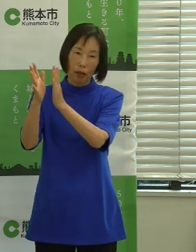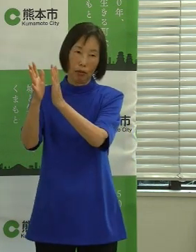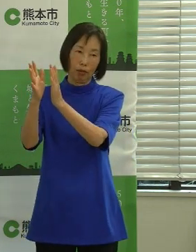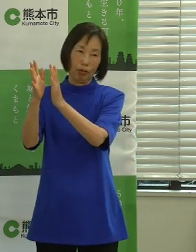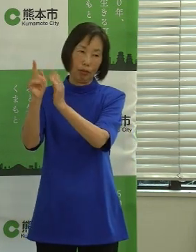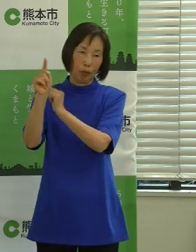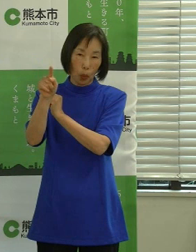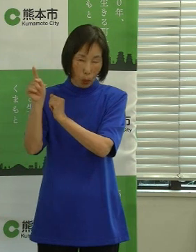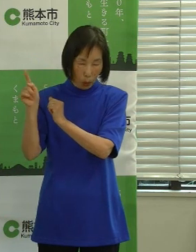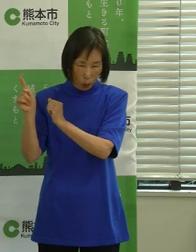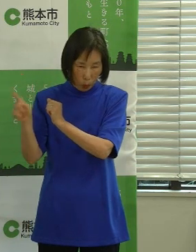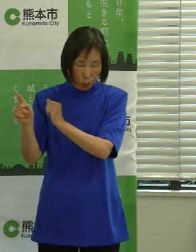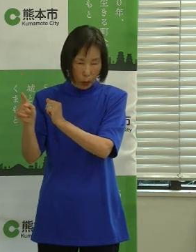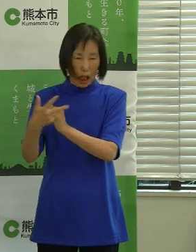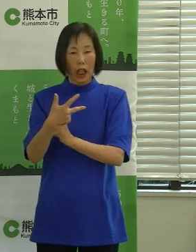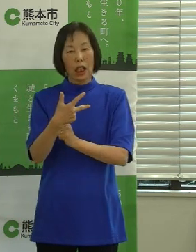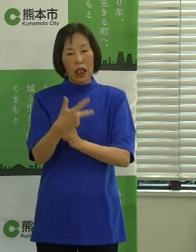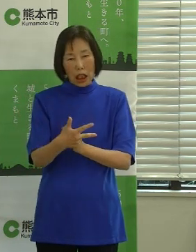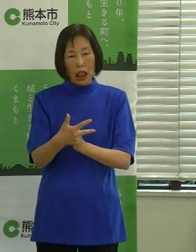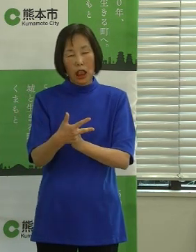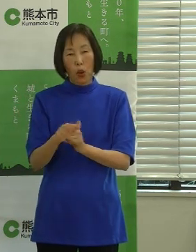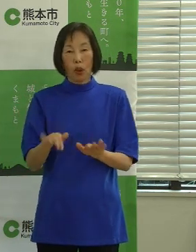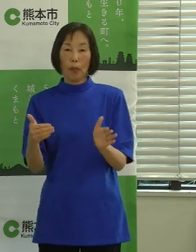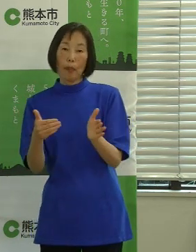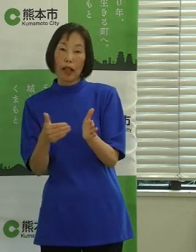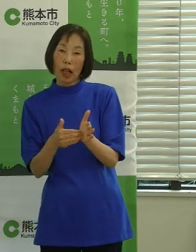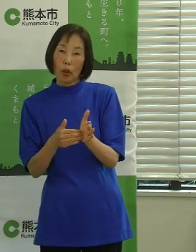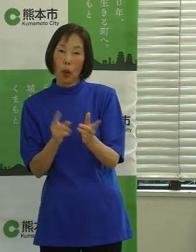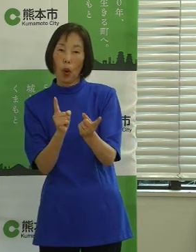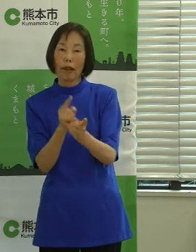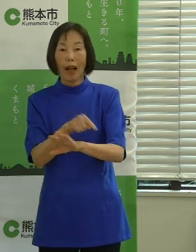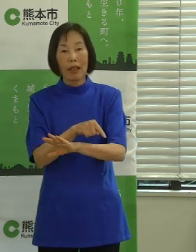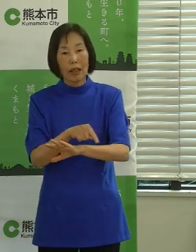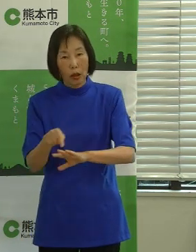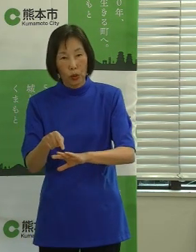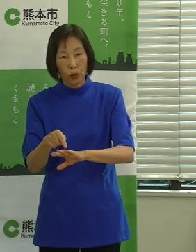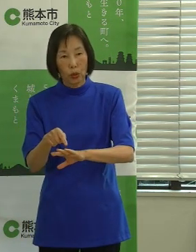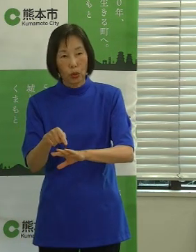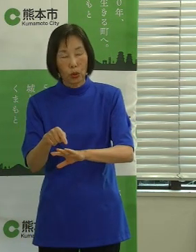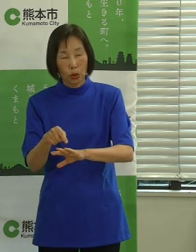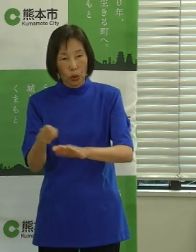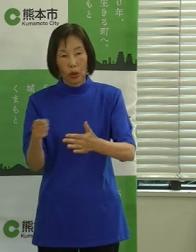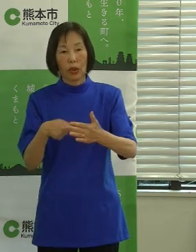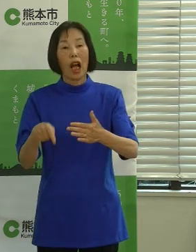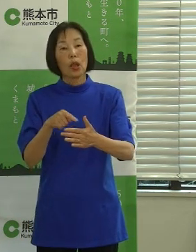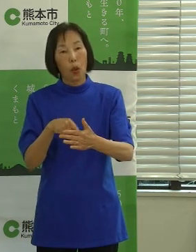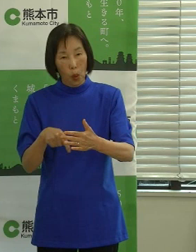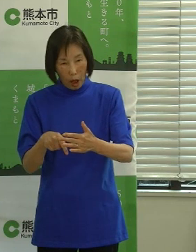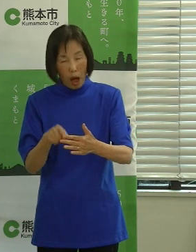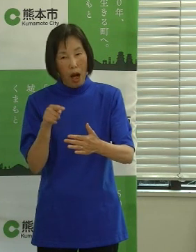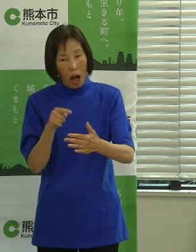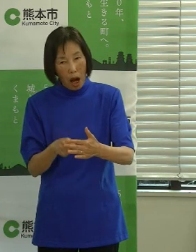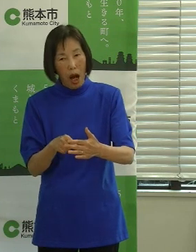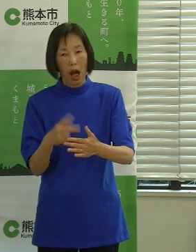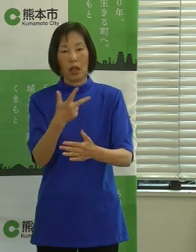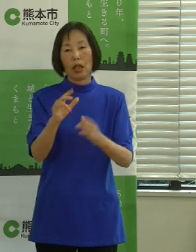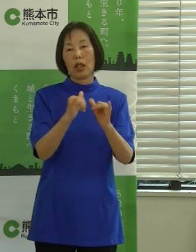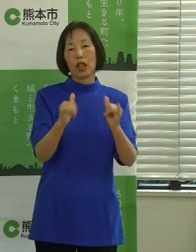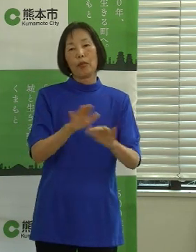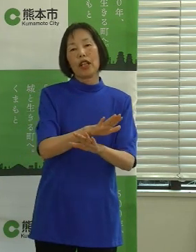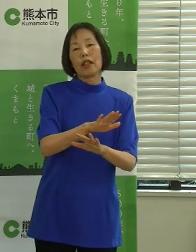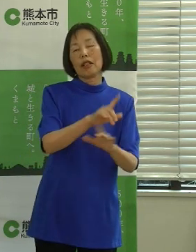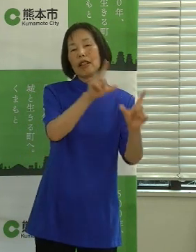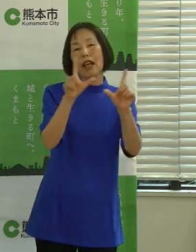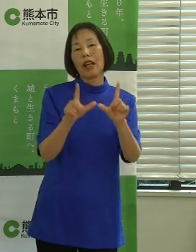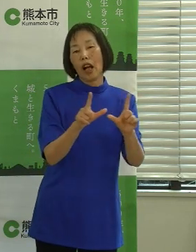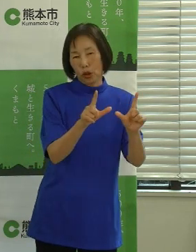これまで取ってきた第4弾までの対策がですね、どのようにその今市民生活あるいは熊本